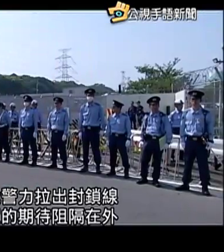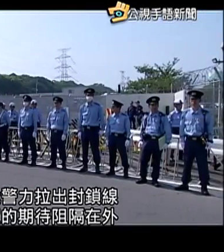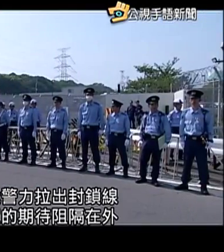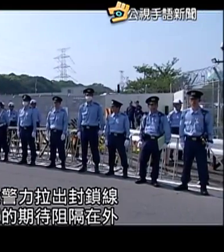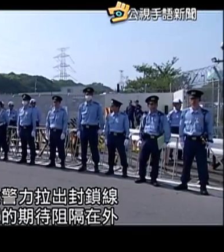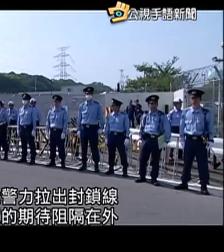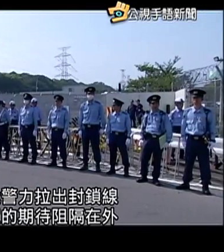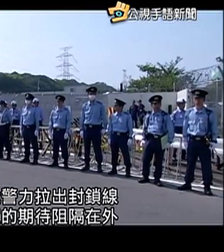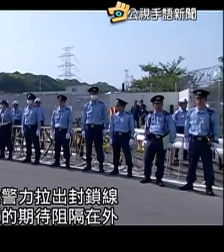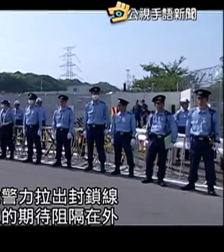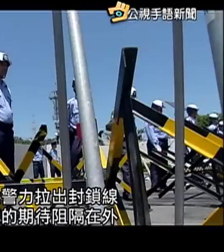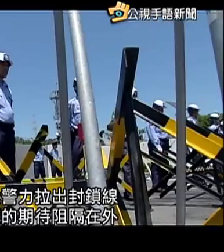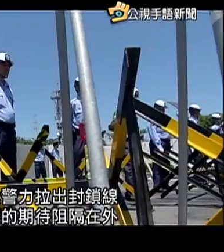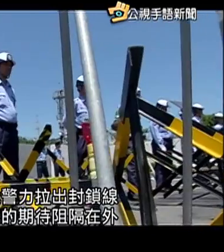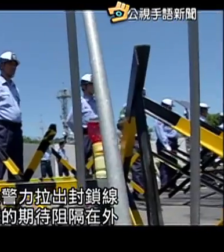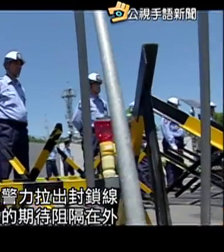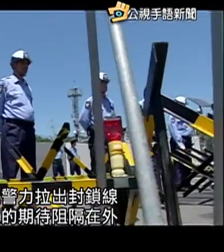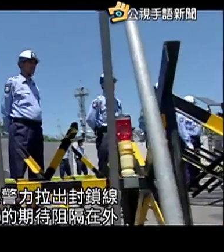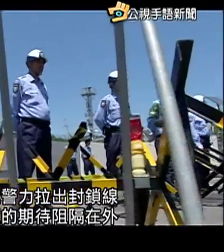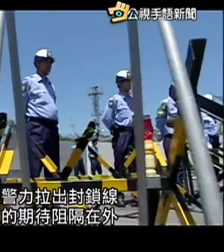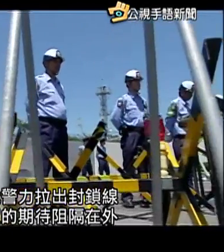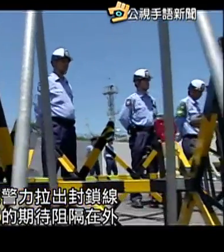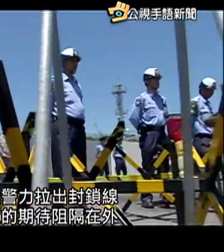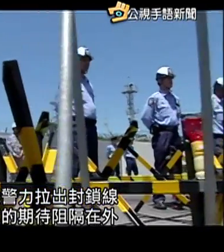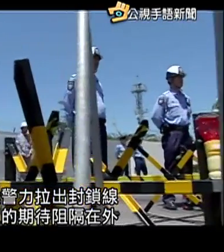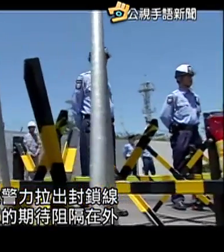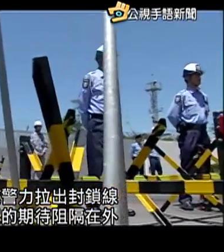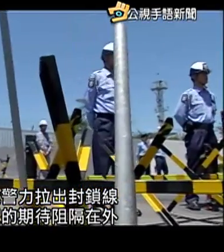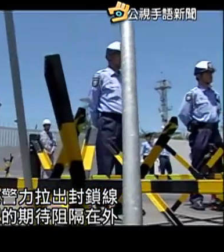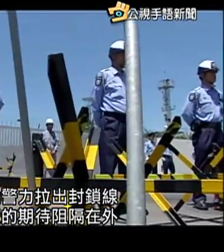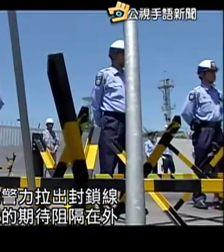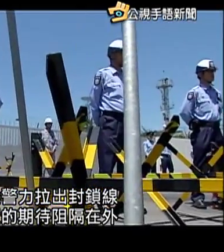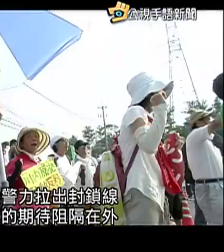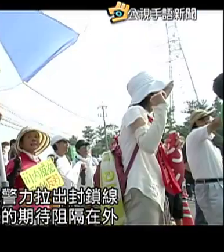力拉出封锁线，将民众的期待阻隔在外。